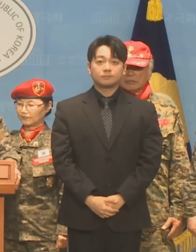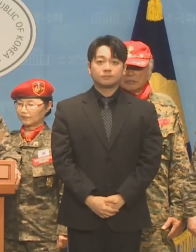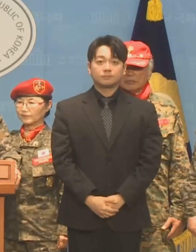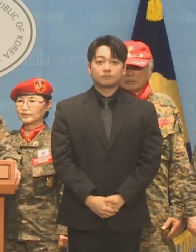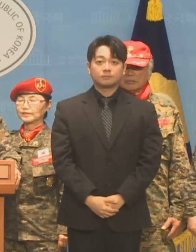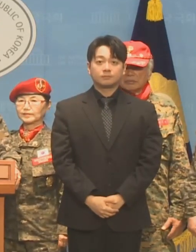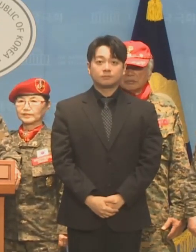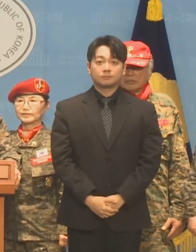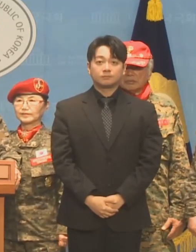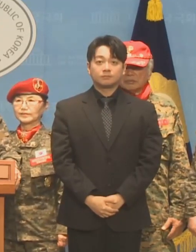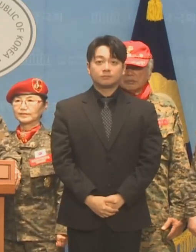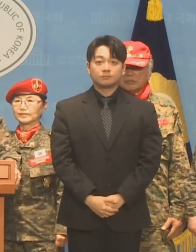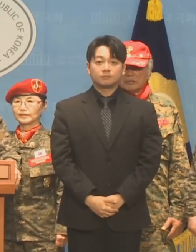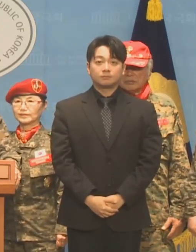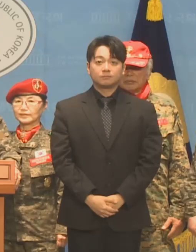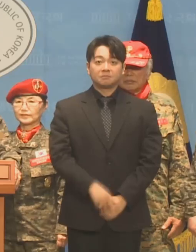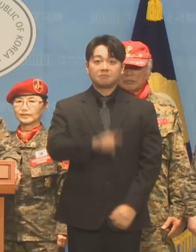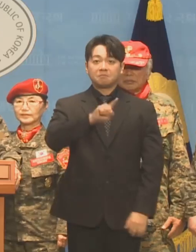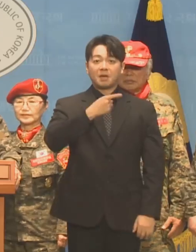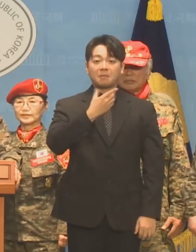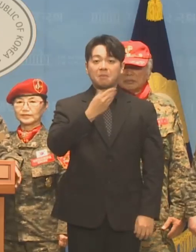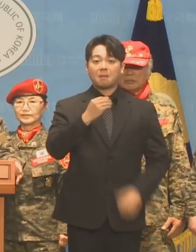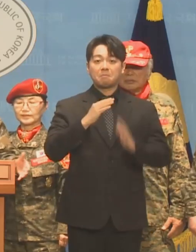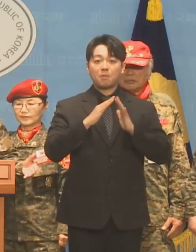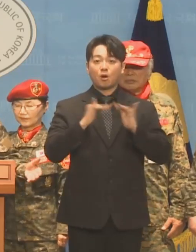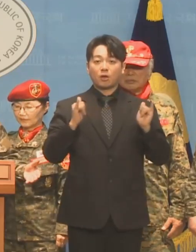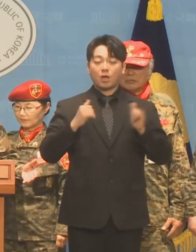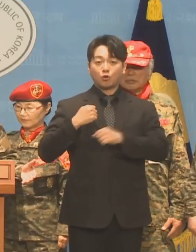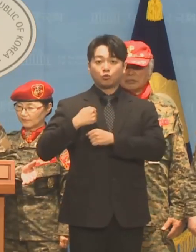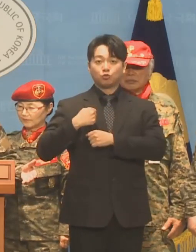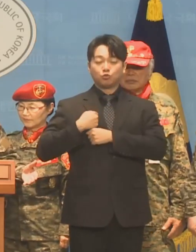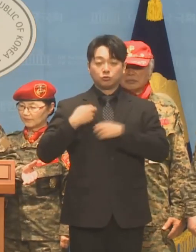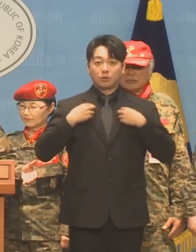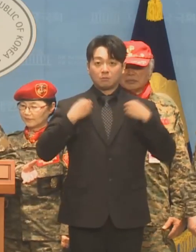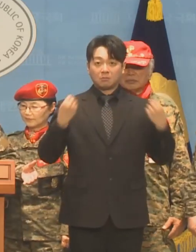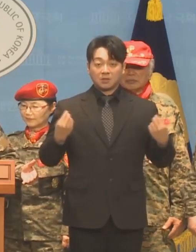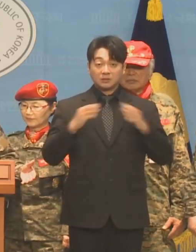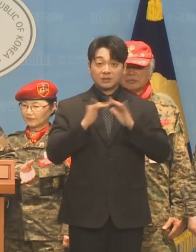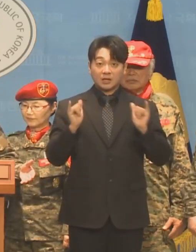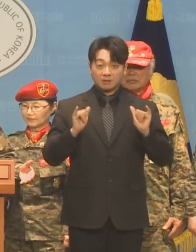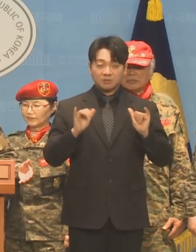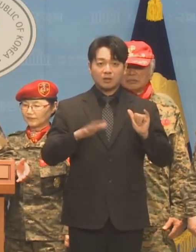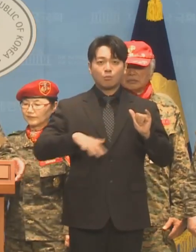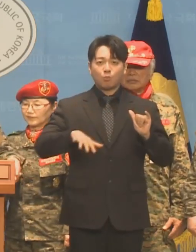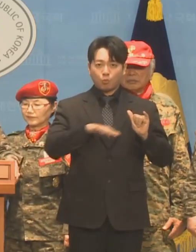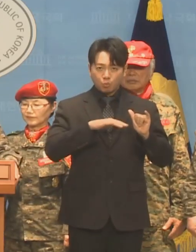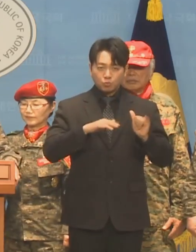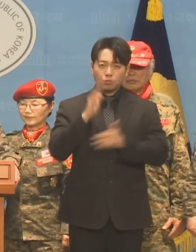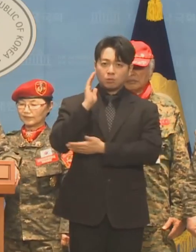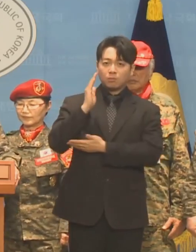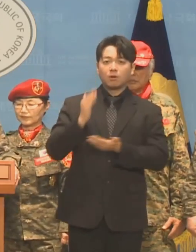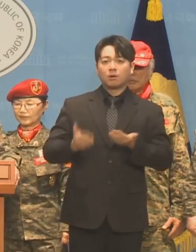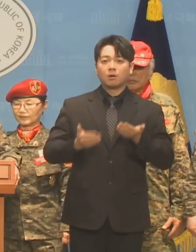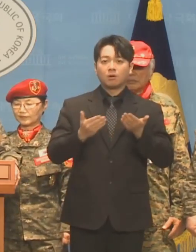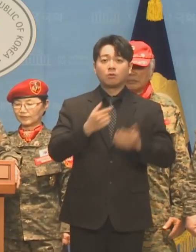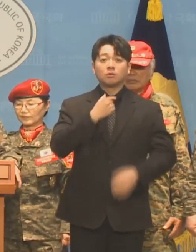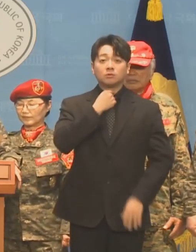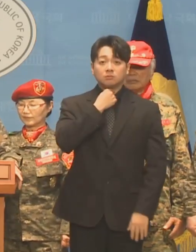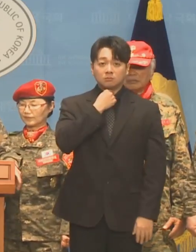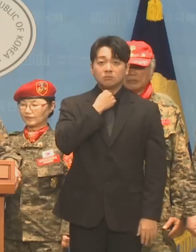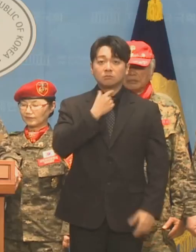100만 우리 해병대 예비역들이 다 여기에 정말 나오고 싶은 심정이었을 거예요.